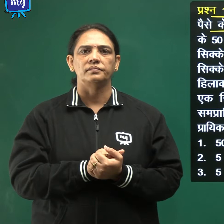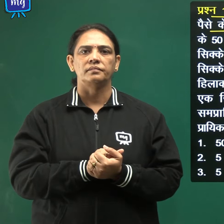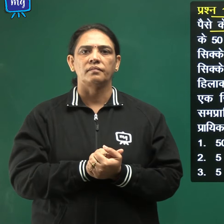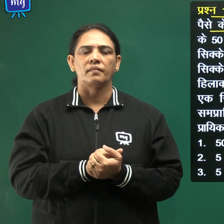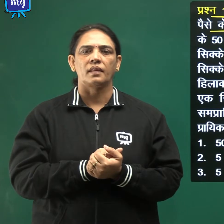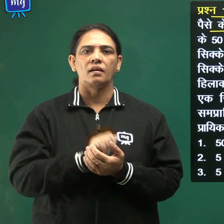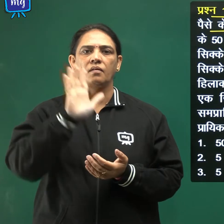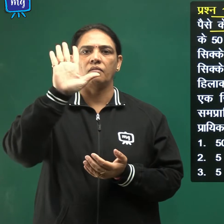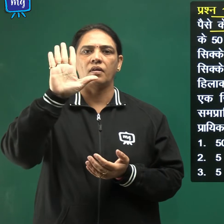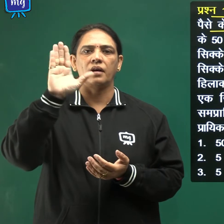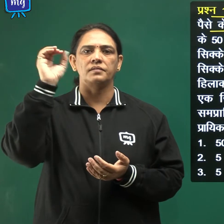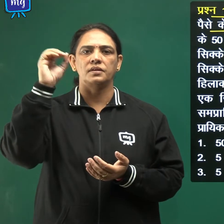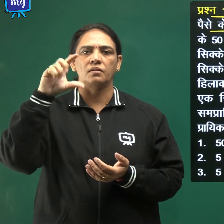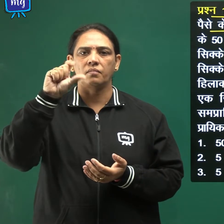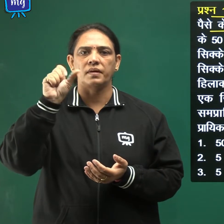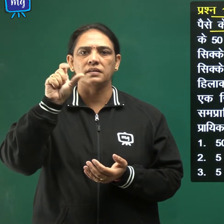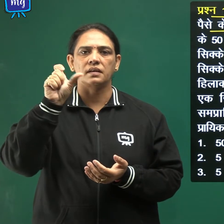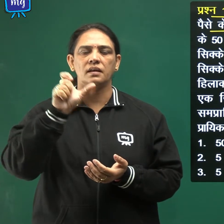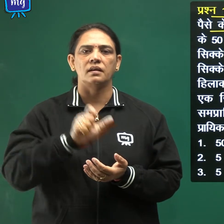है 50 पैसे के